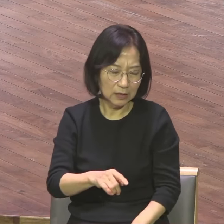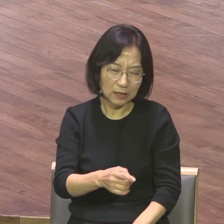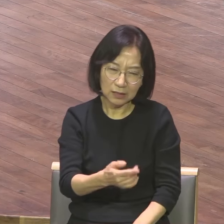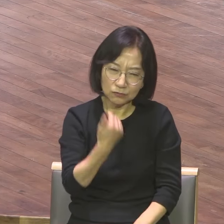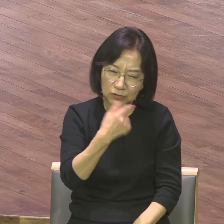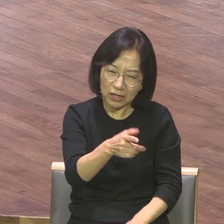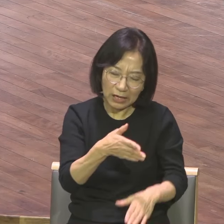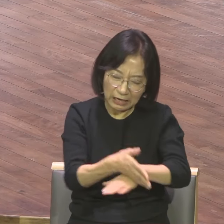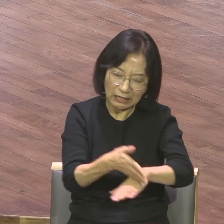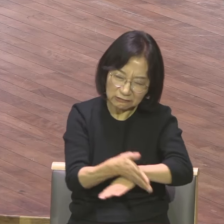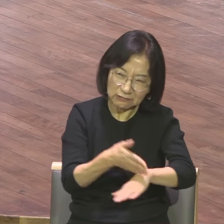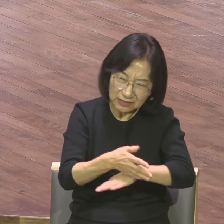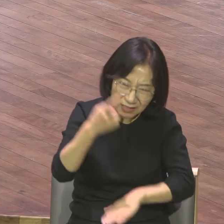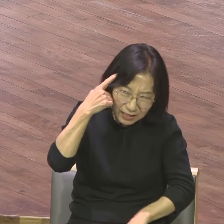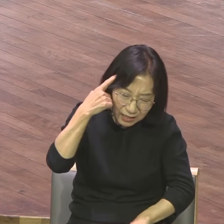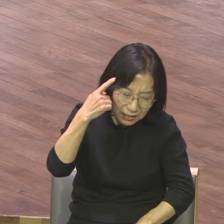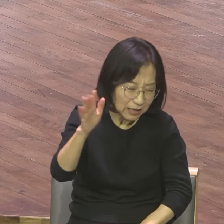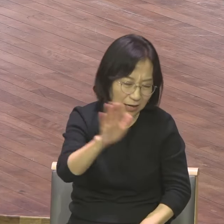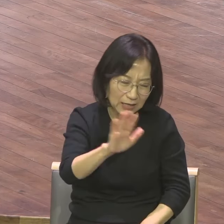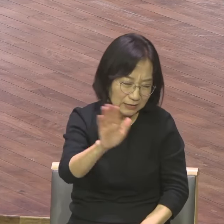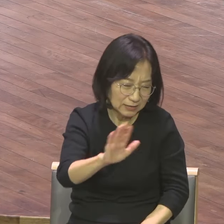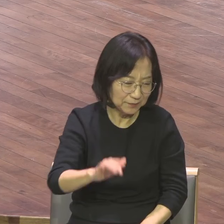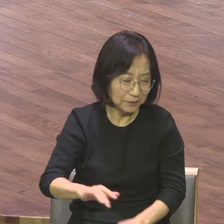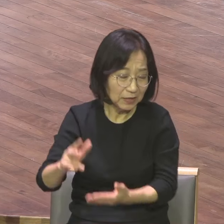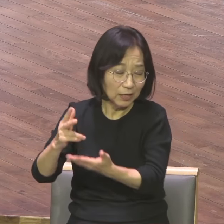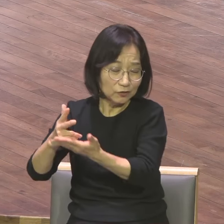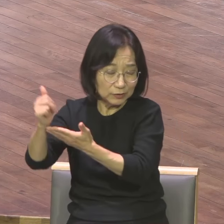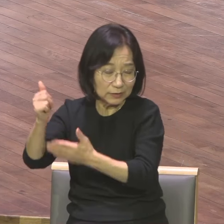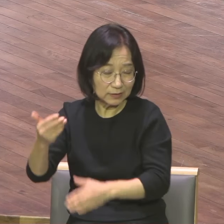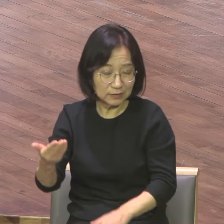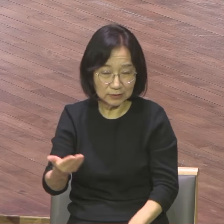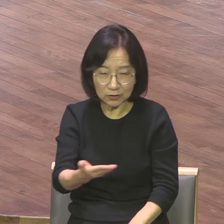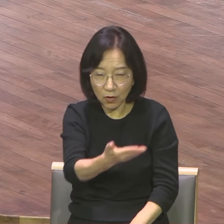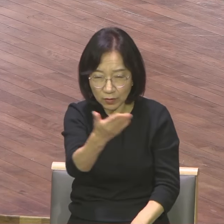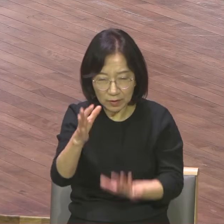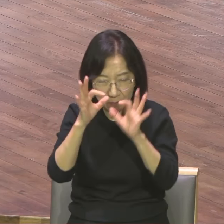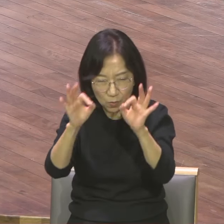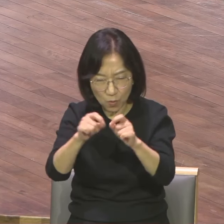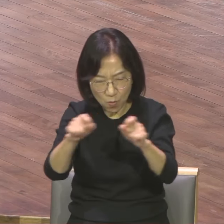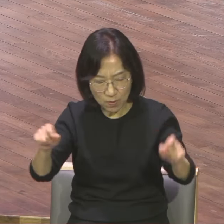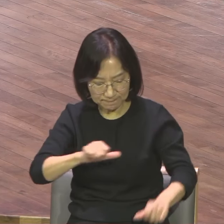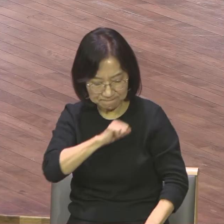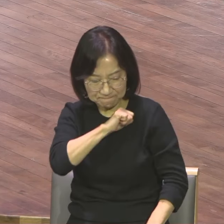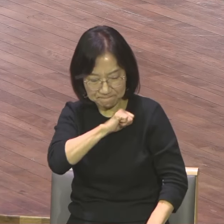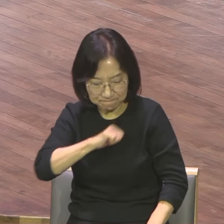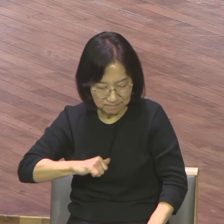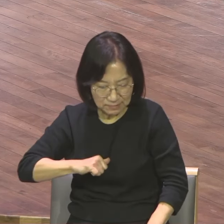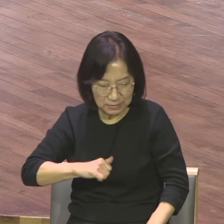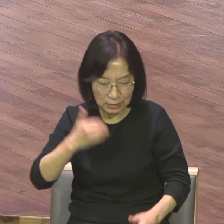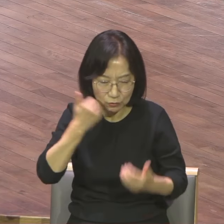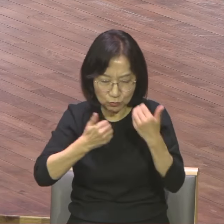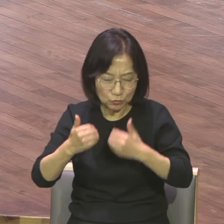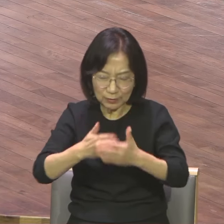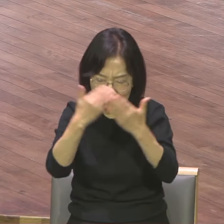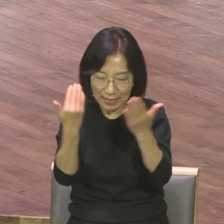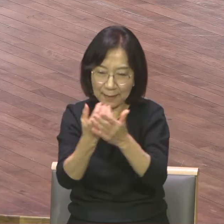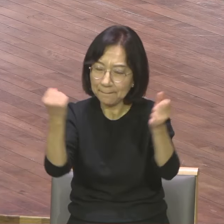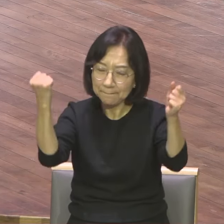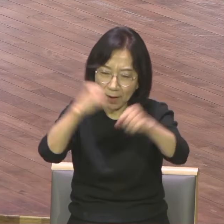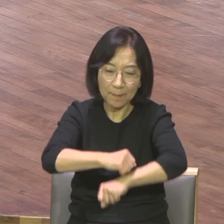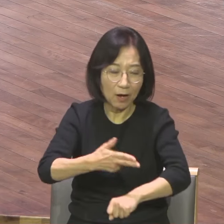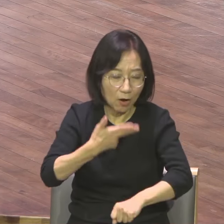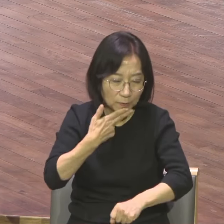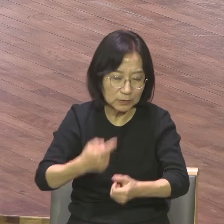것 같이 더딘 것이 아니라 오직 주께서는 너희를 대하여 오래 참으사 아무도 멸망하지 아니하고 다